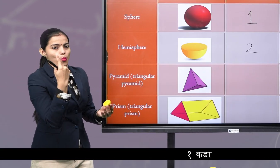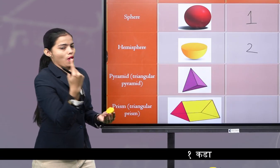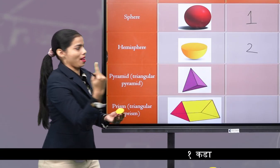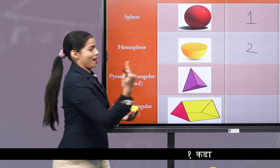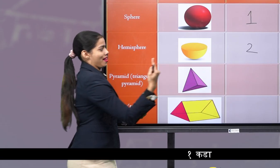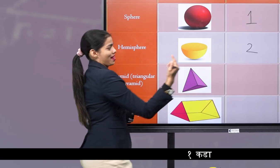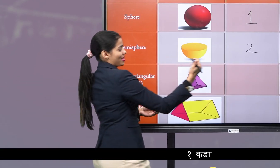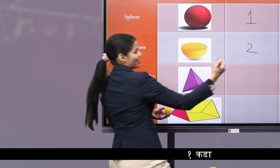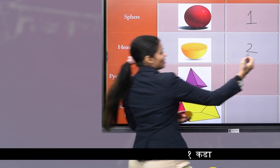1 कडा,